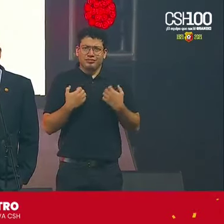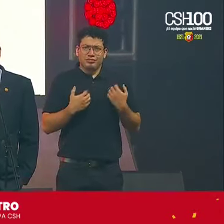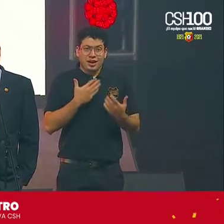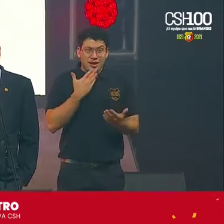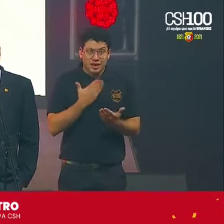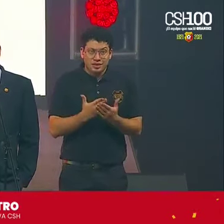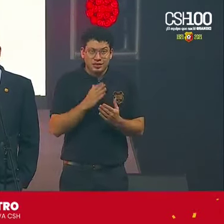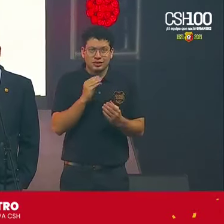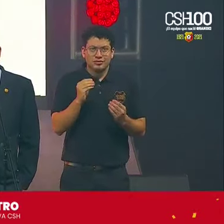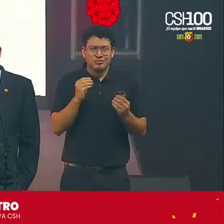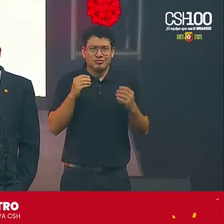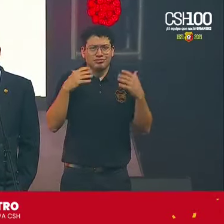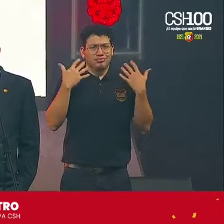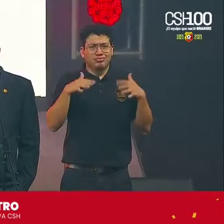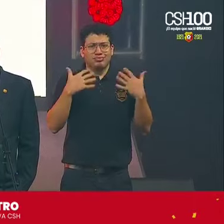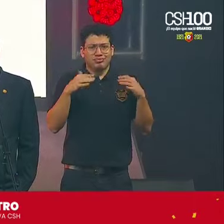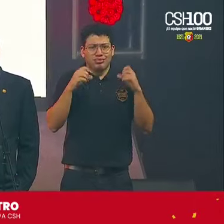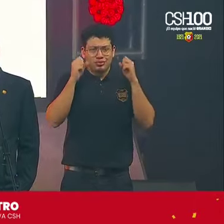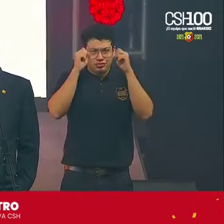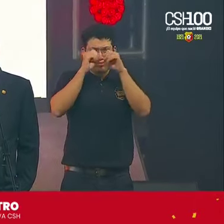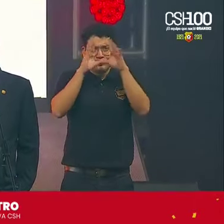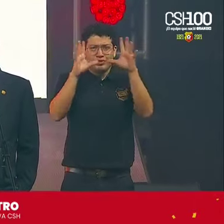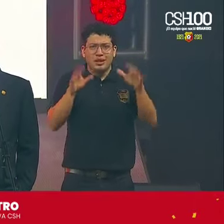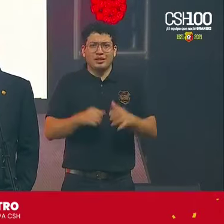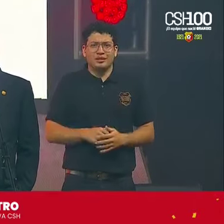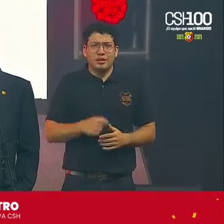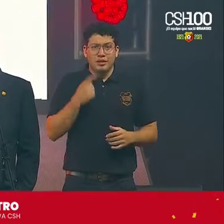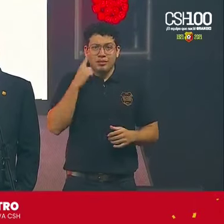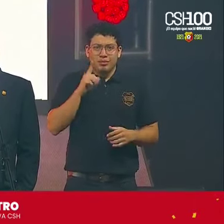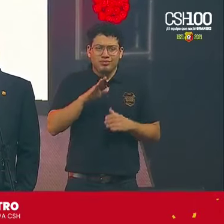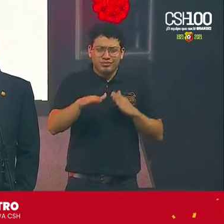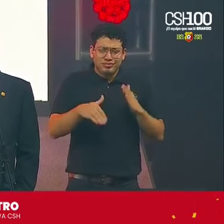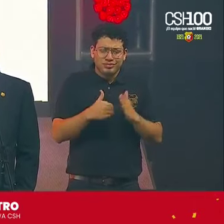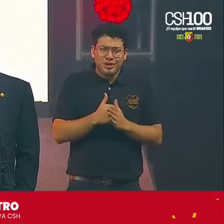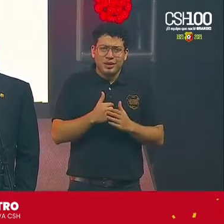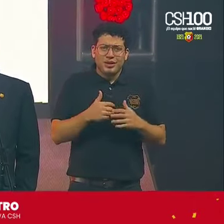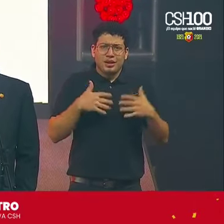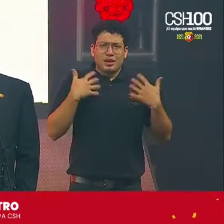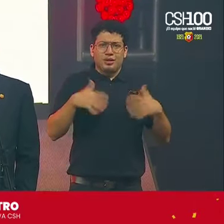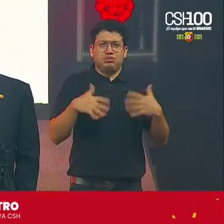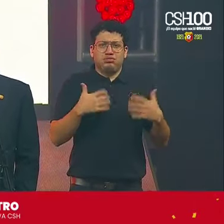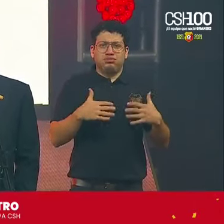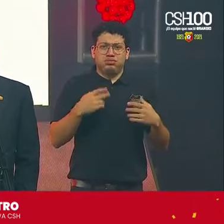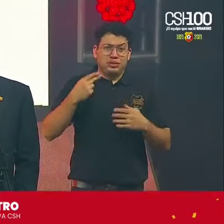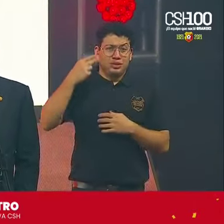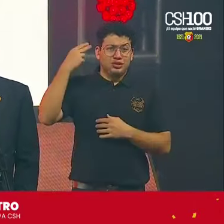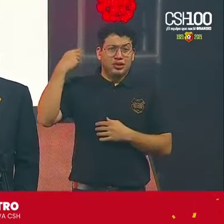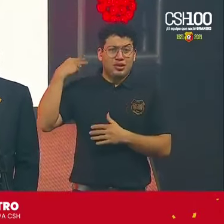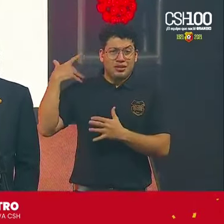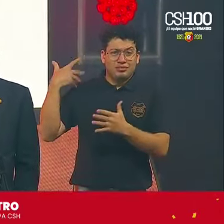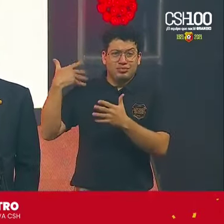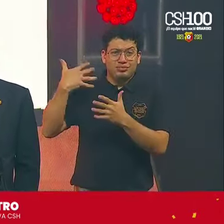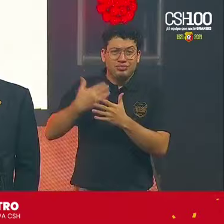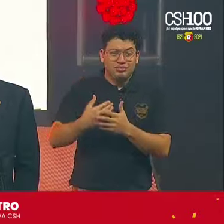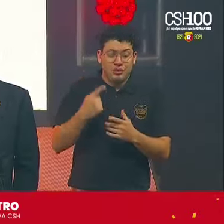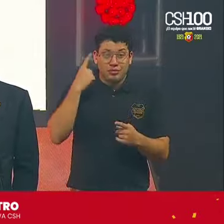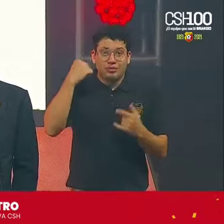la bendición y el enorme privilegio histórico de haber llegado a este 12 de junio, y mucho